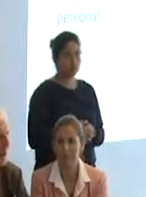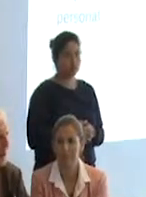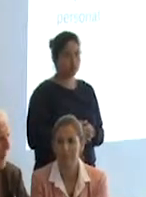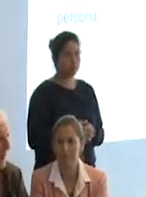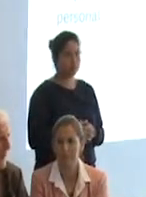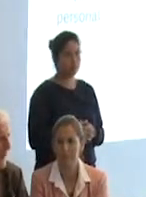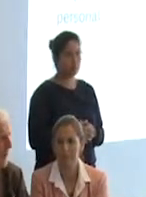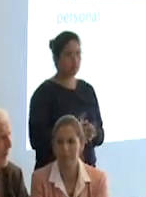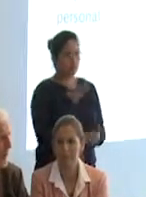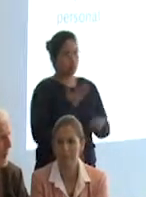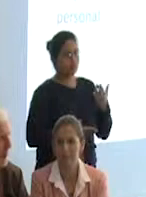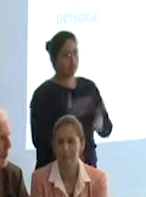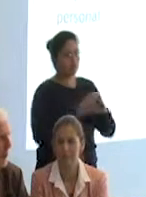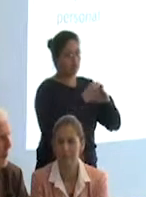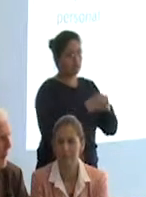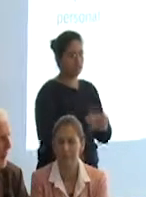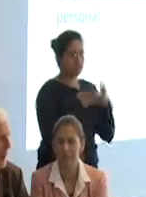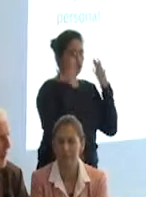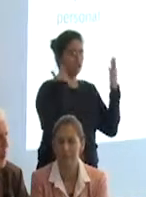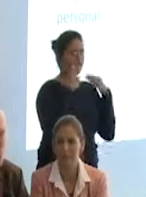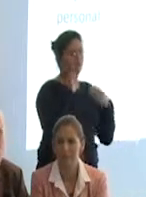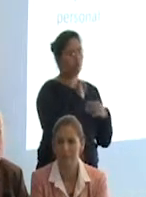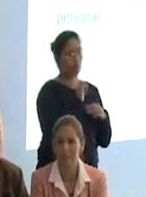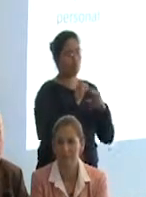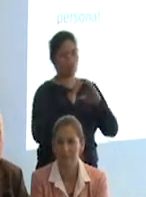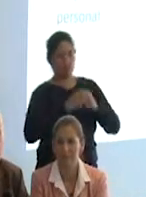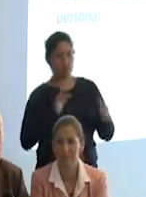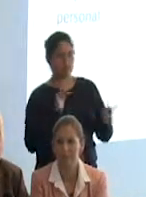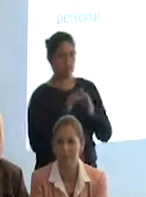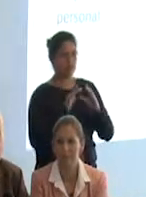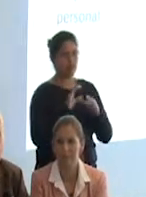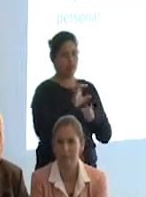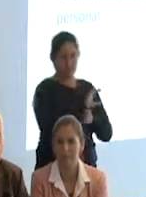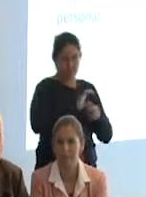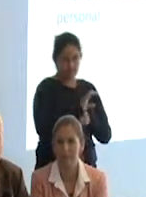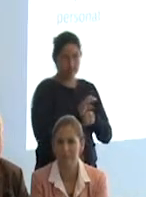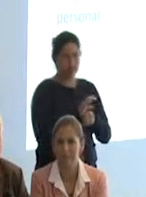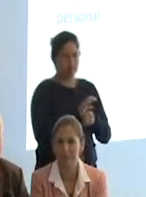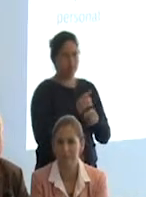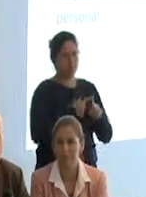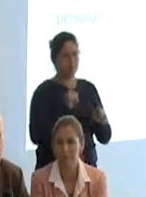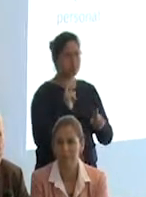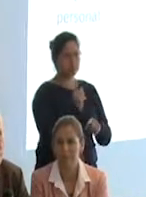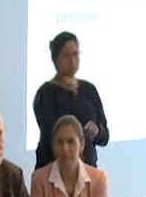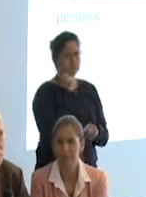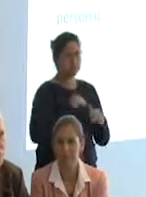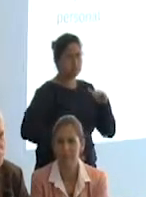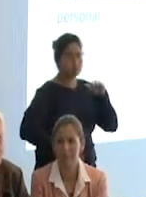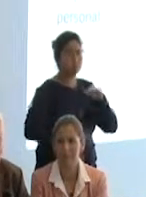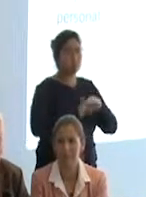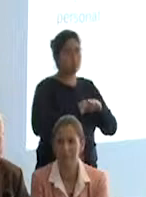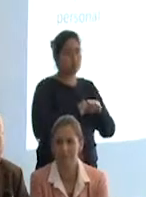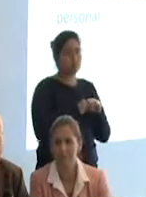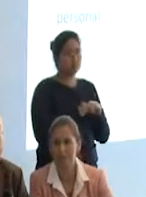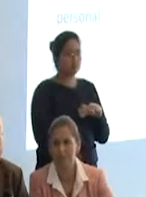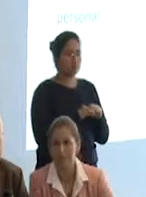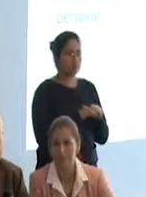bueno, dependiendo de si se trata de una clase rural o una clase en la ciudad, pero por lo general no pasan,